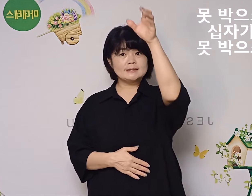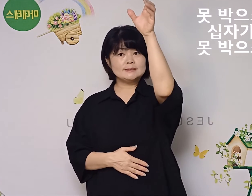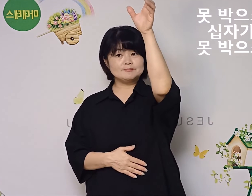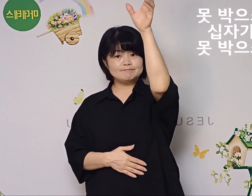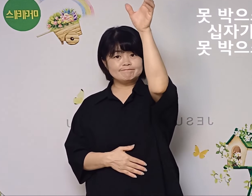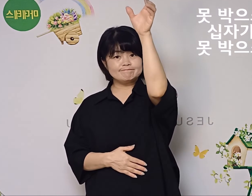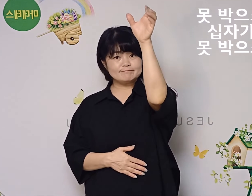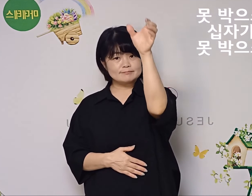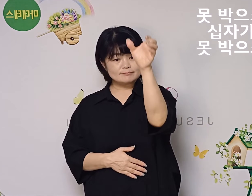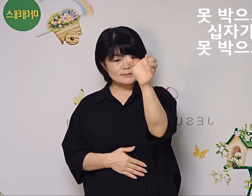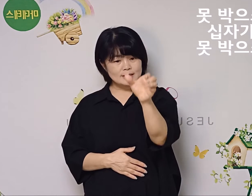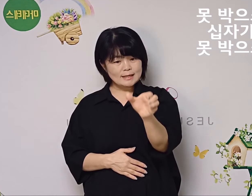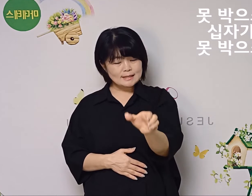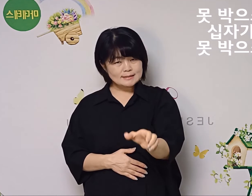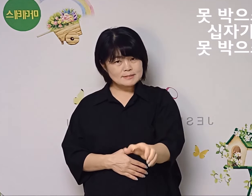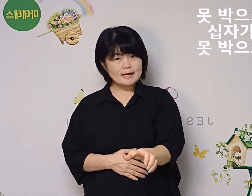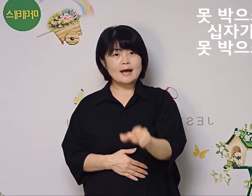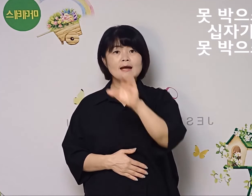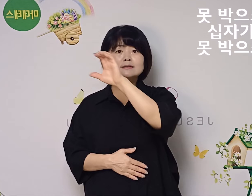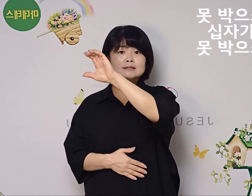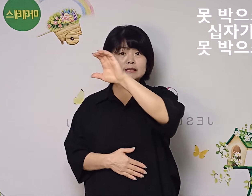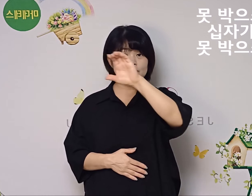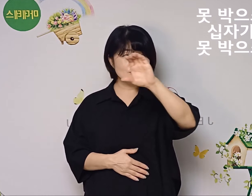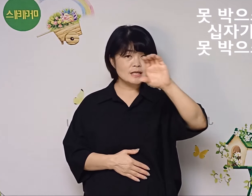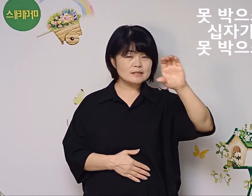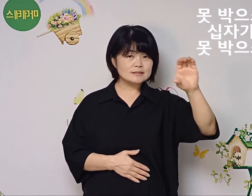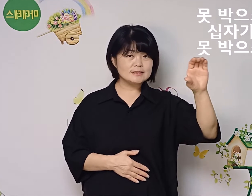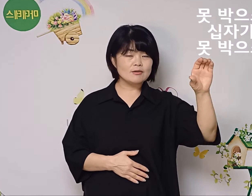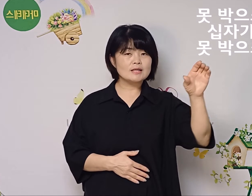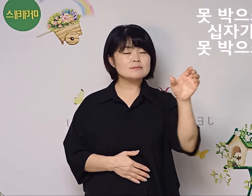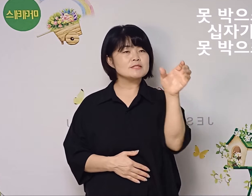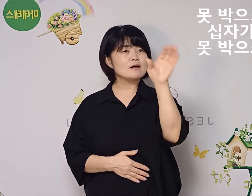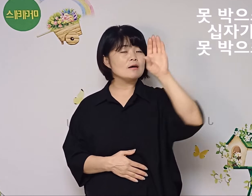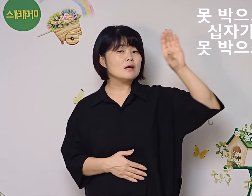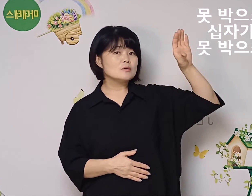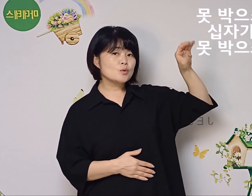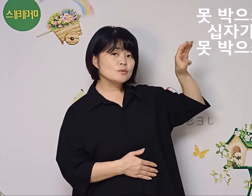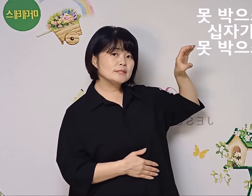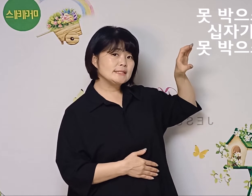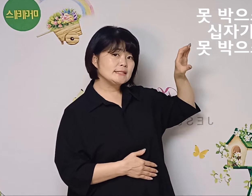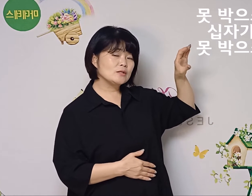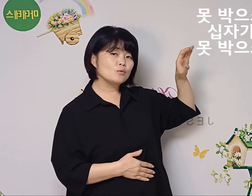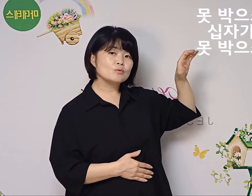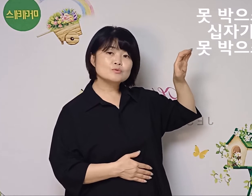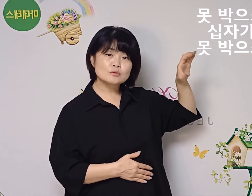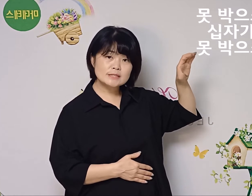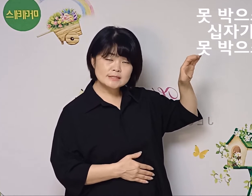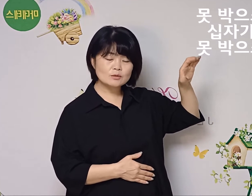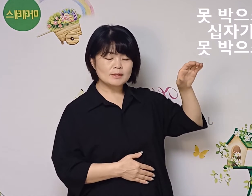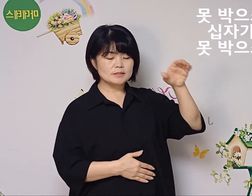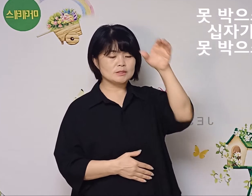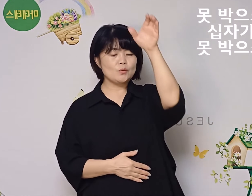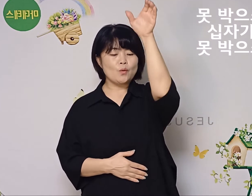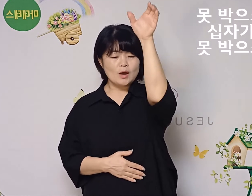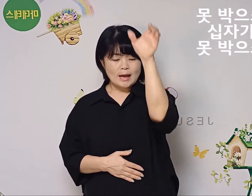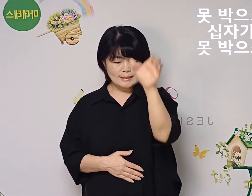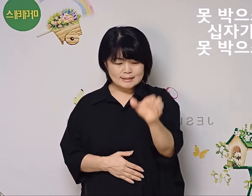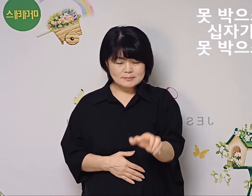십자가는 하나님 사랑, 이웃 사랑을 기억하시면서 손을 C자로, 오른손을 C자로 만드시고 하나님